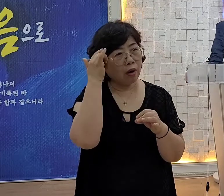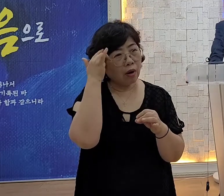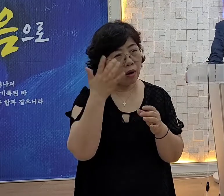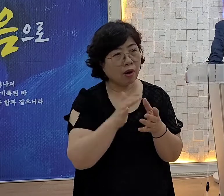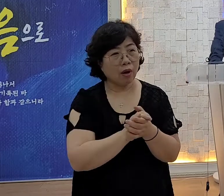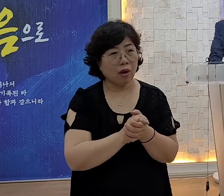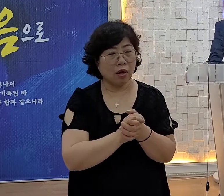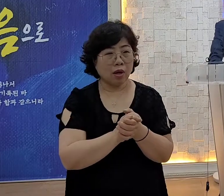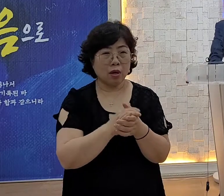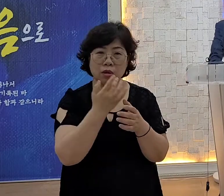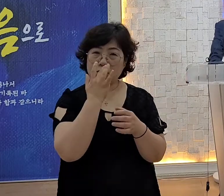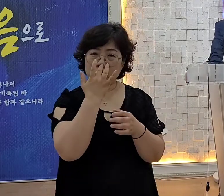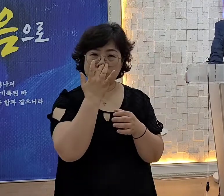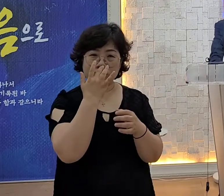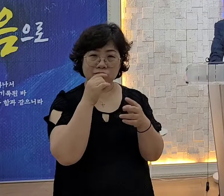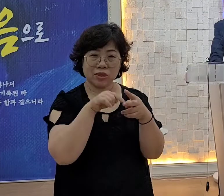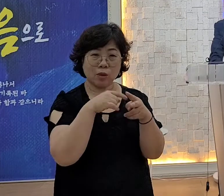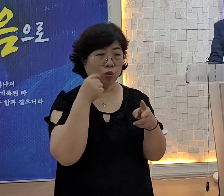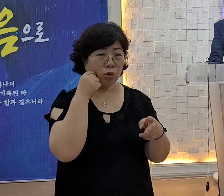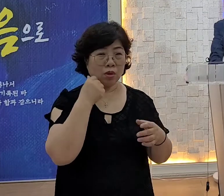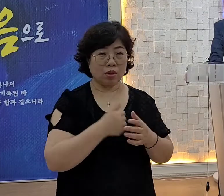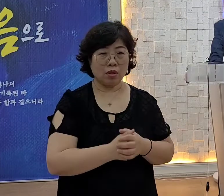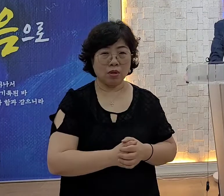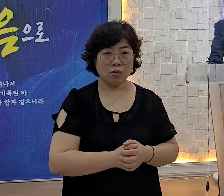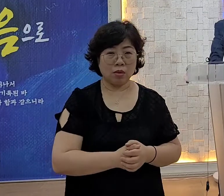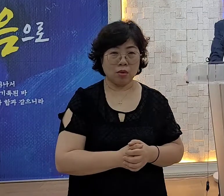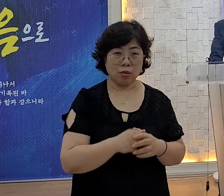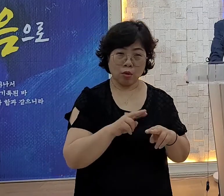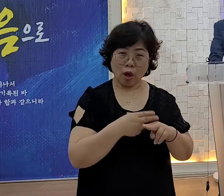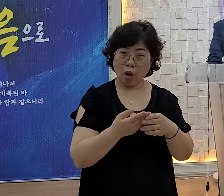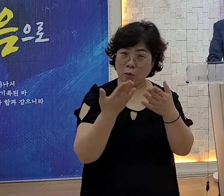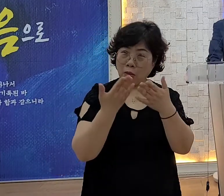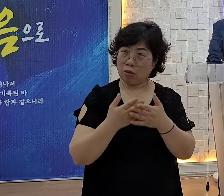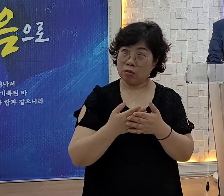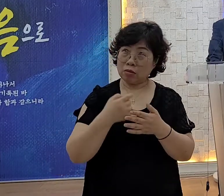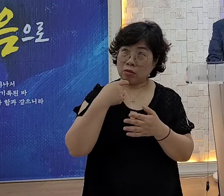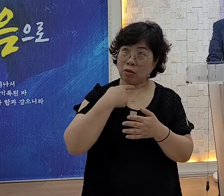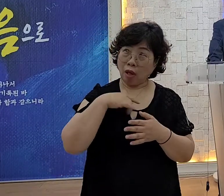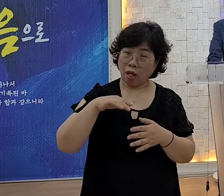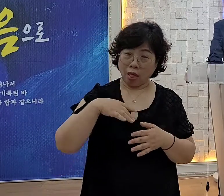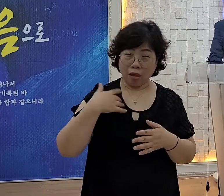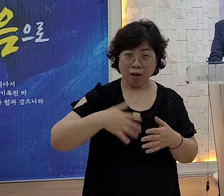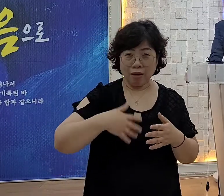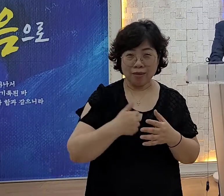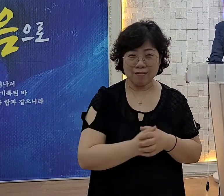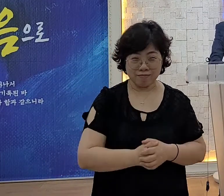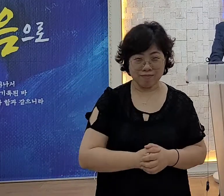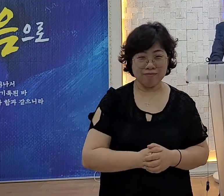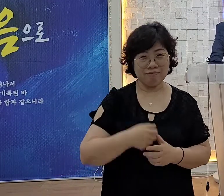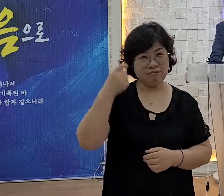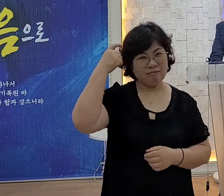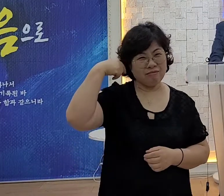아브라함이 아멘 크게 했을까? 이게 궁금했습니다. 제가 왜 이렇게